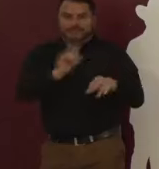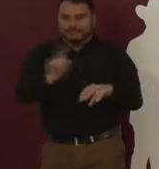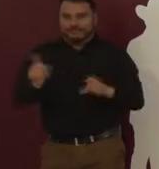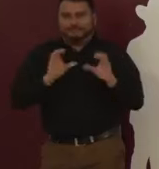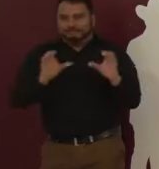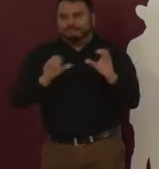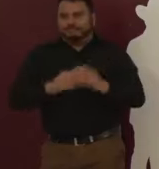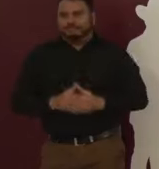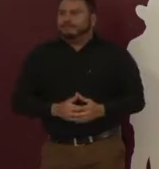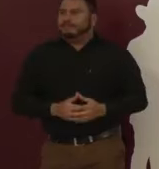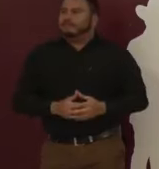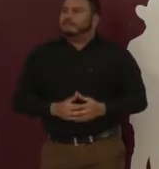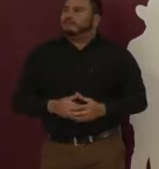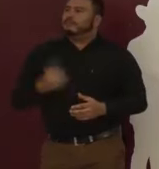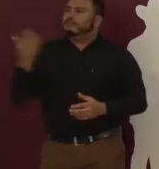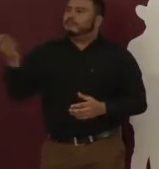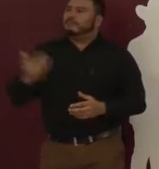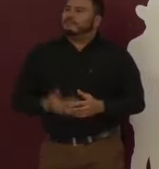tijuanense.